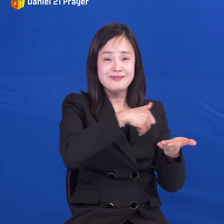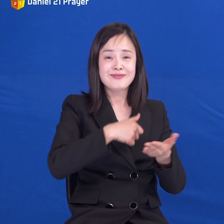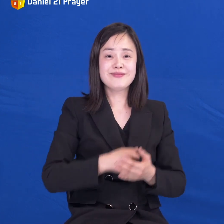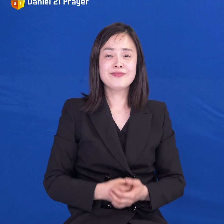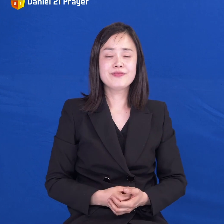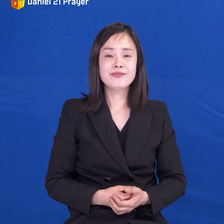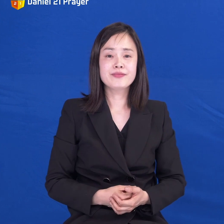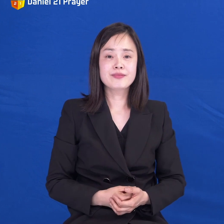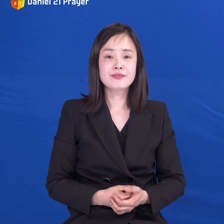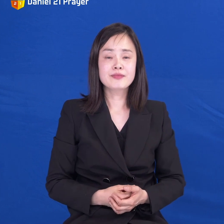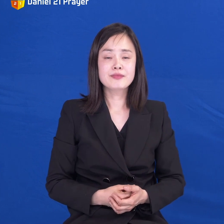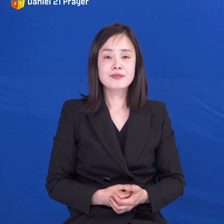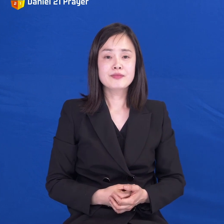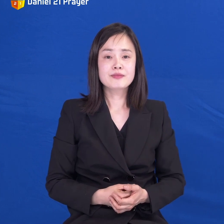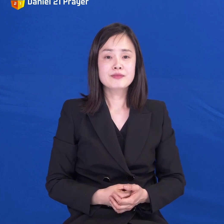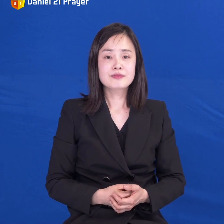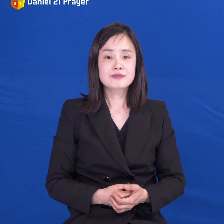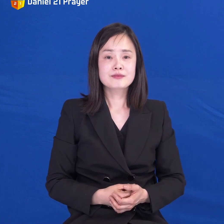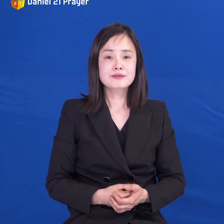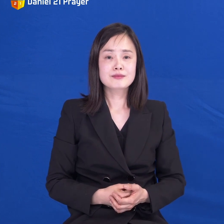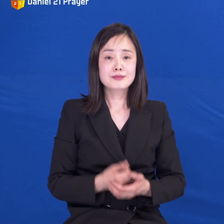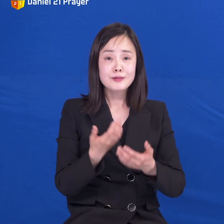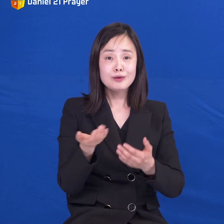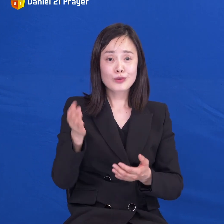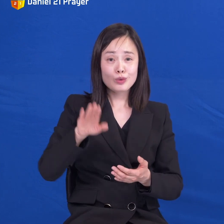근데 많은 사람들이 왜 내가 떨리지?